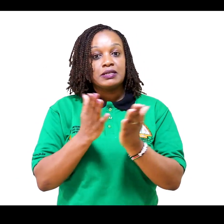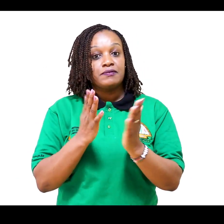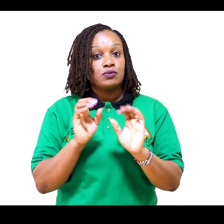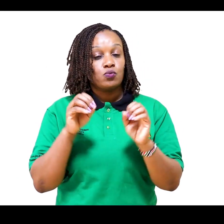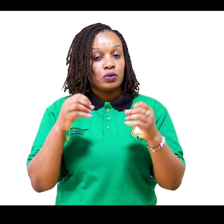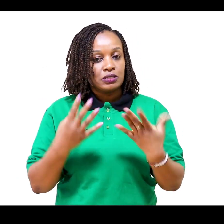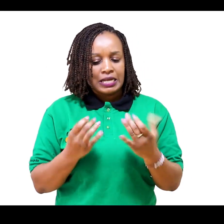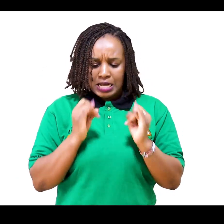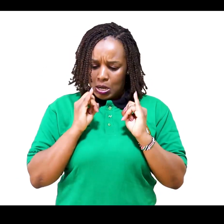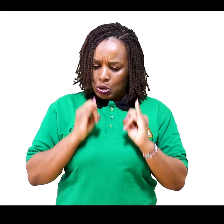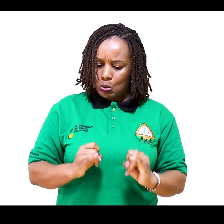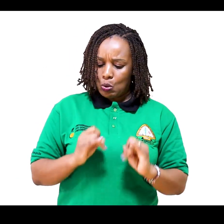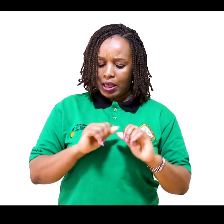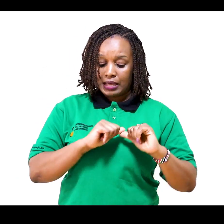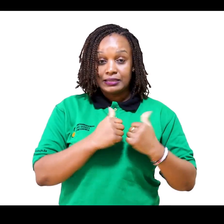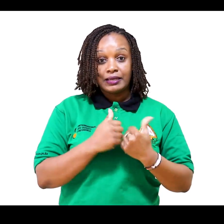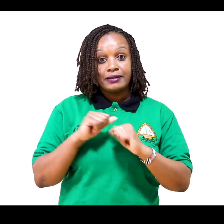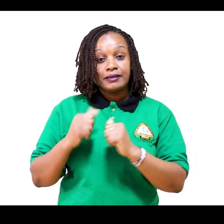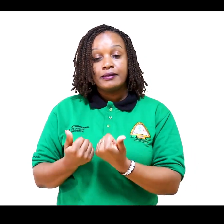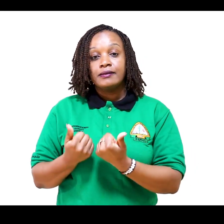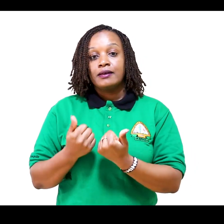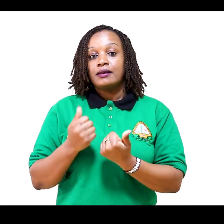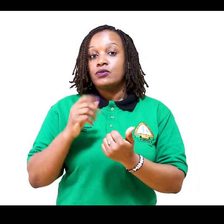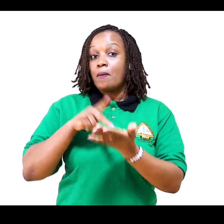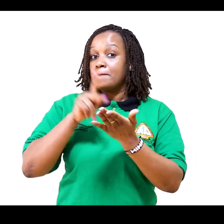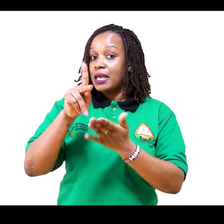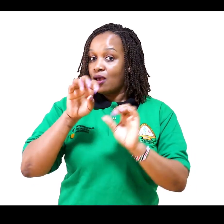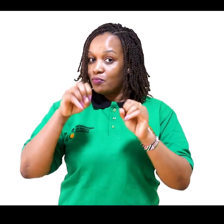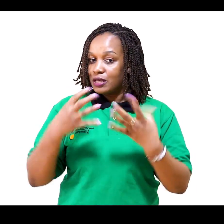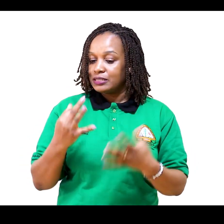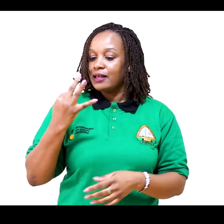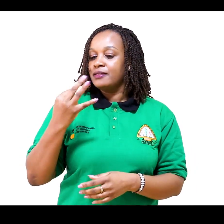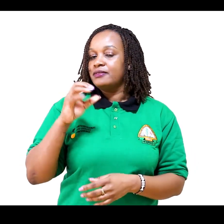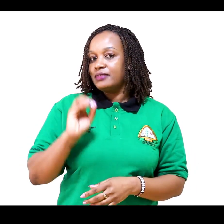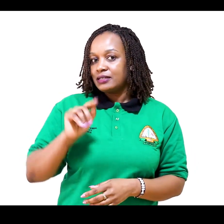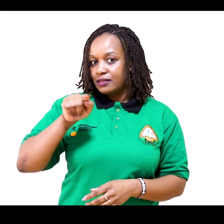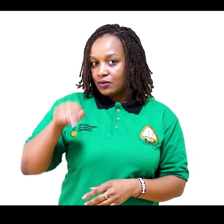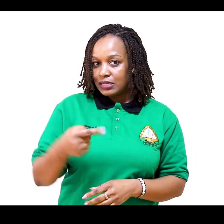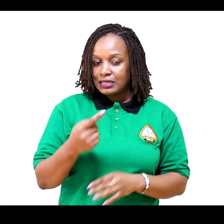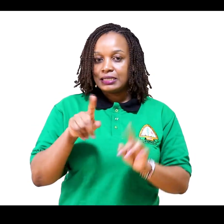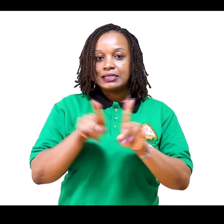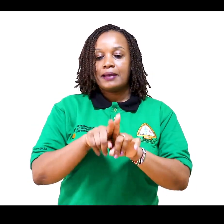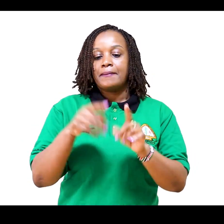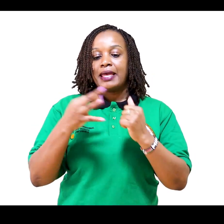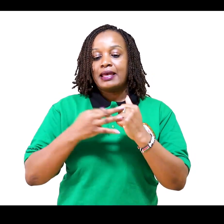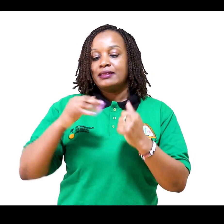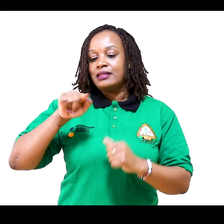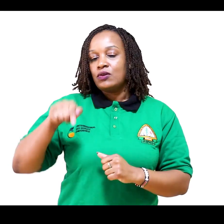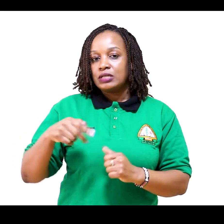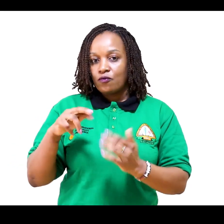kama ifuatavyo: kwa wakala mpya shilingi 30,000 na shilingi